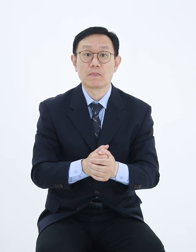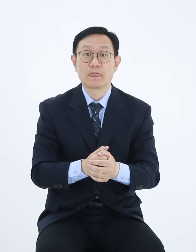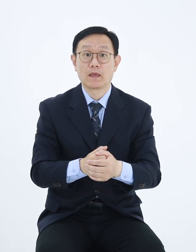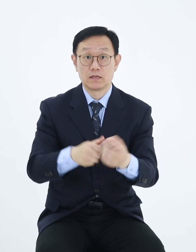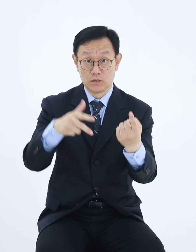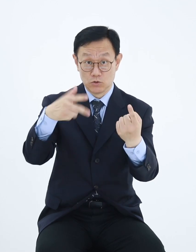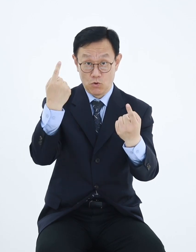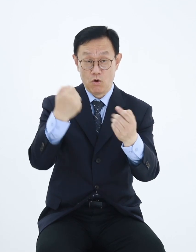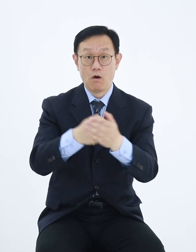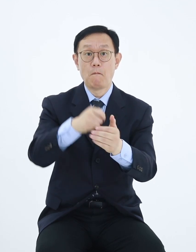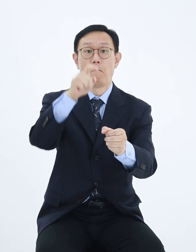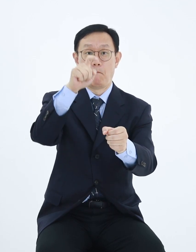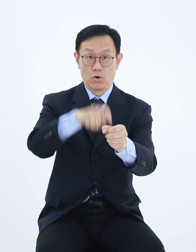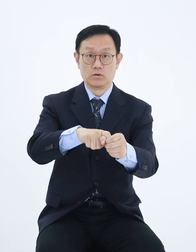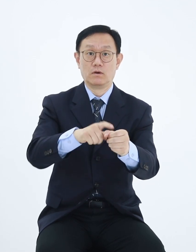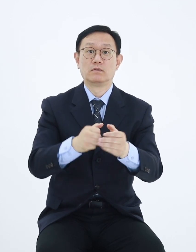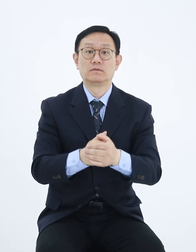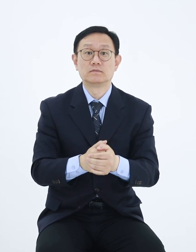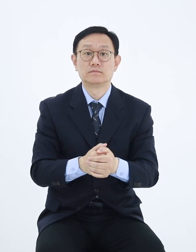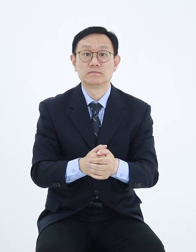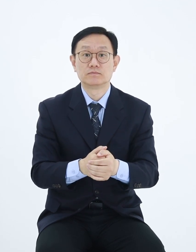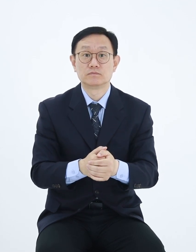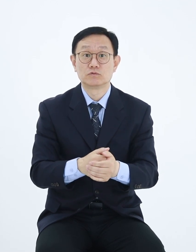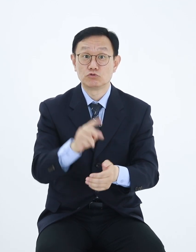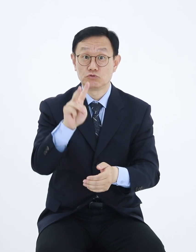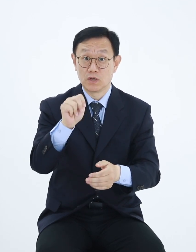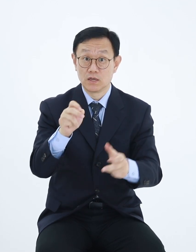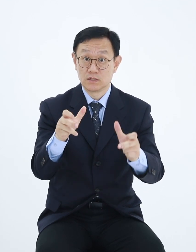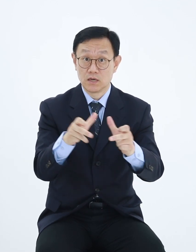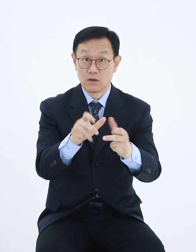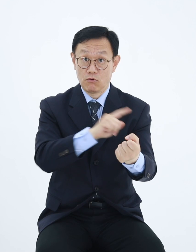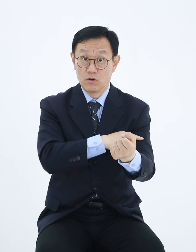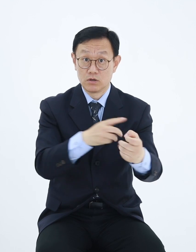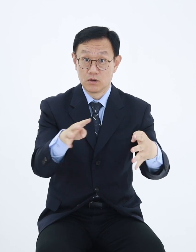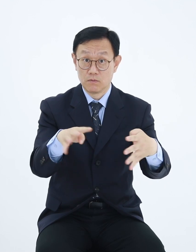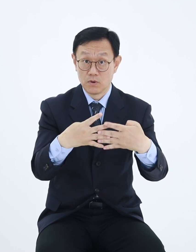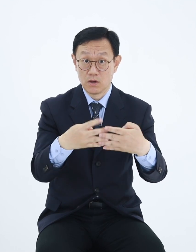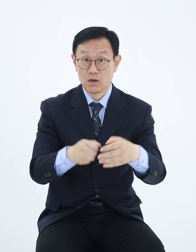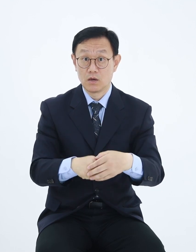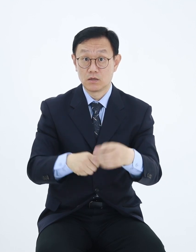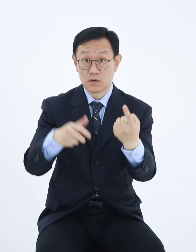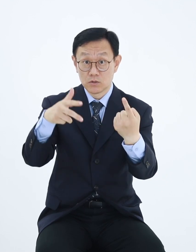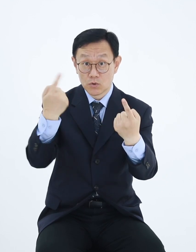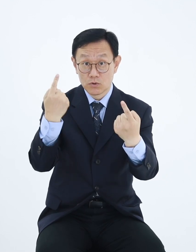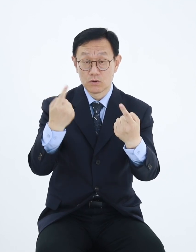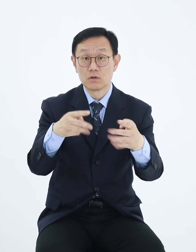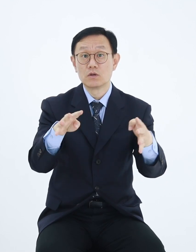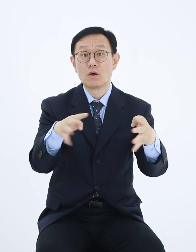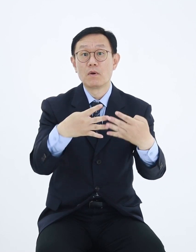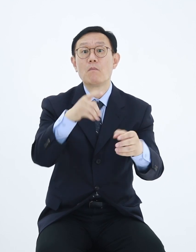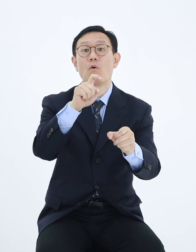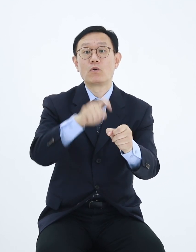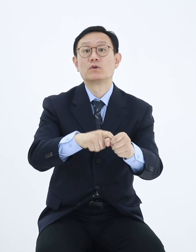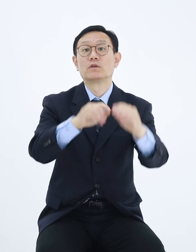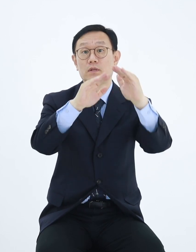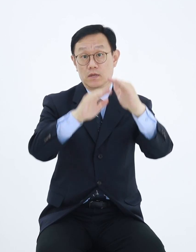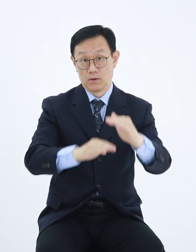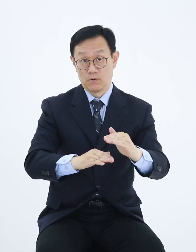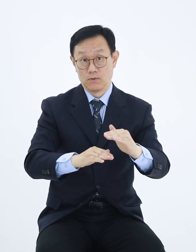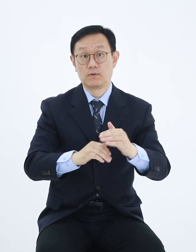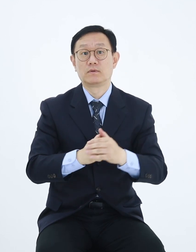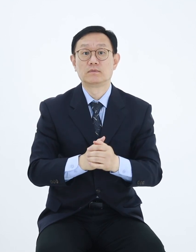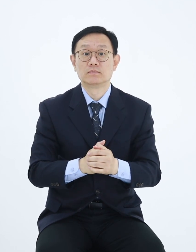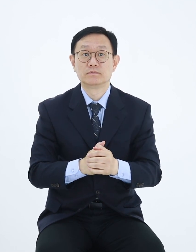제1조 목적 유엔 장애인 권리 협약 제1조는 협약의 목적에 관한 내용을 담고